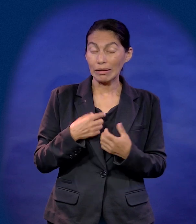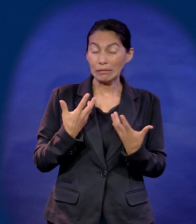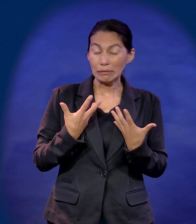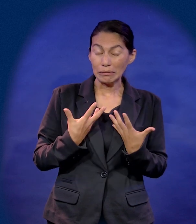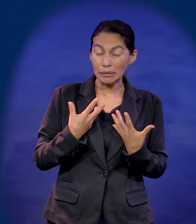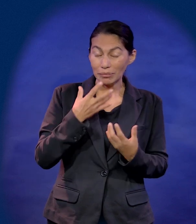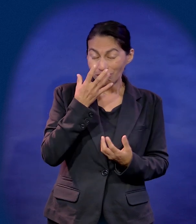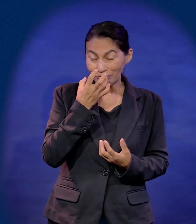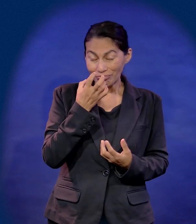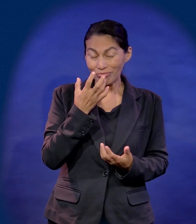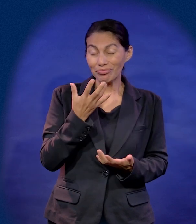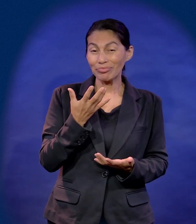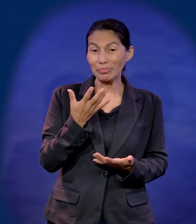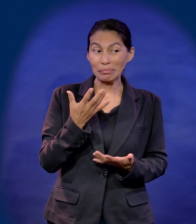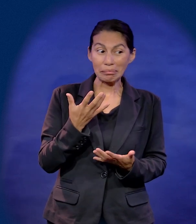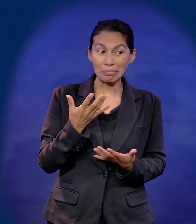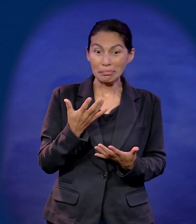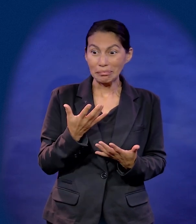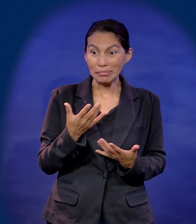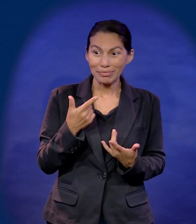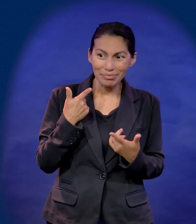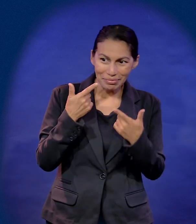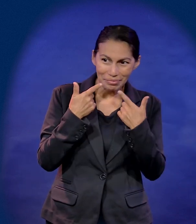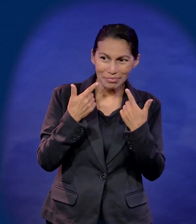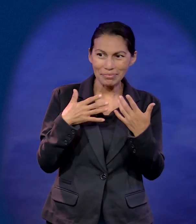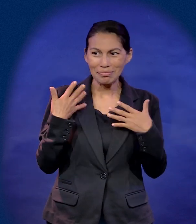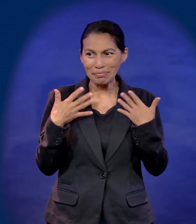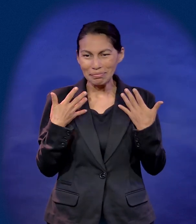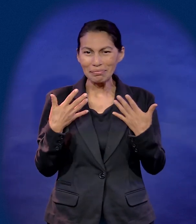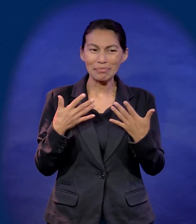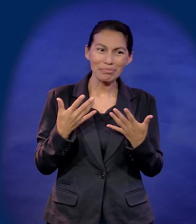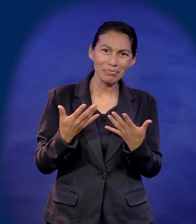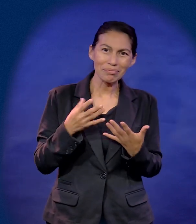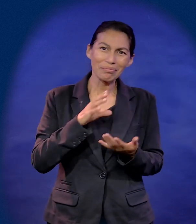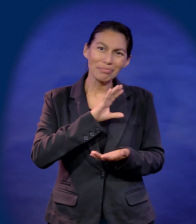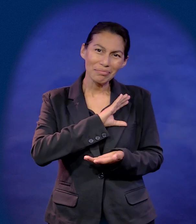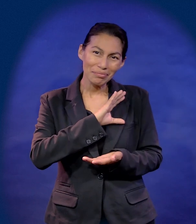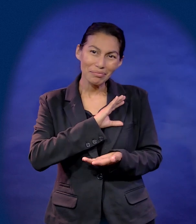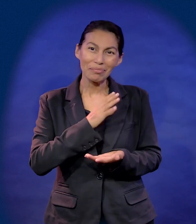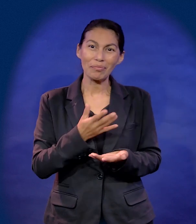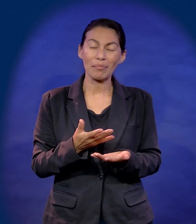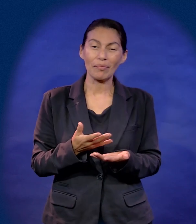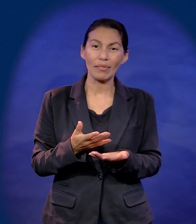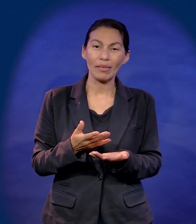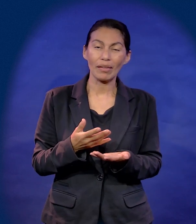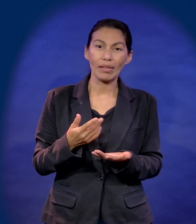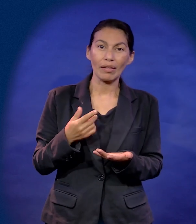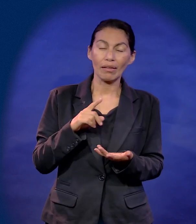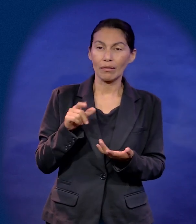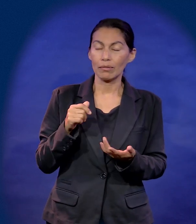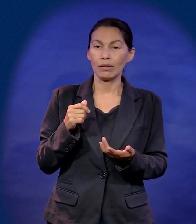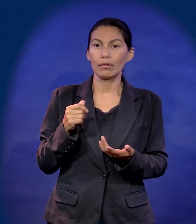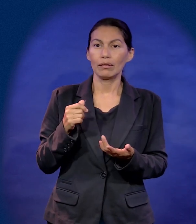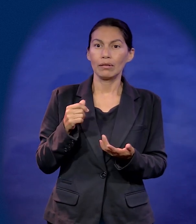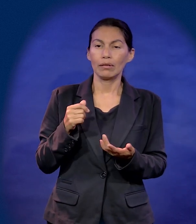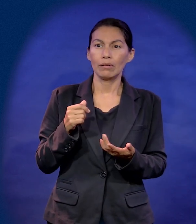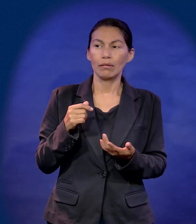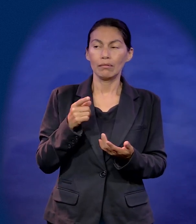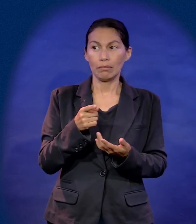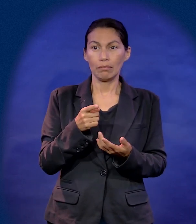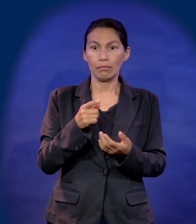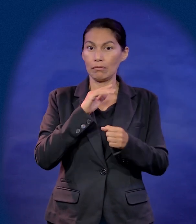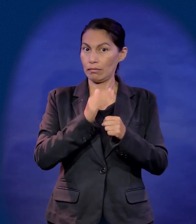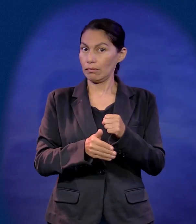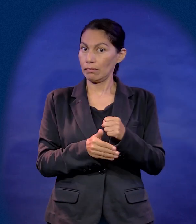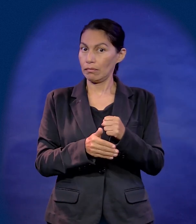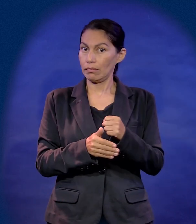Ay, entonces por instantes, ¿no?, me dio tristeza, así como entre gracia, ¿no?, como ver ternura, una cosa, pero